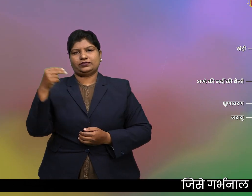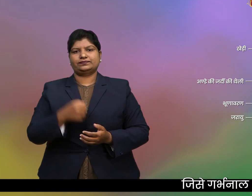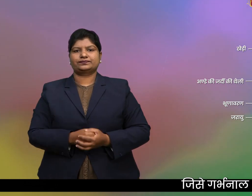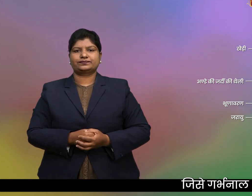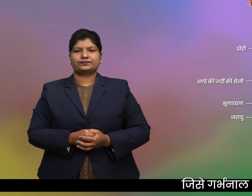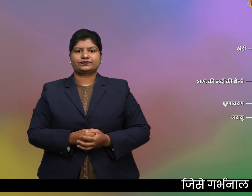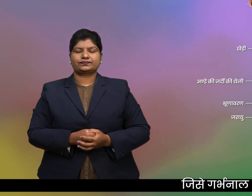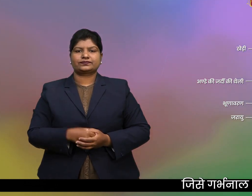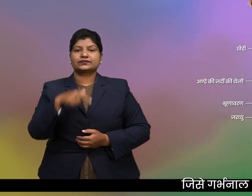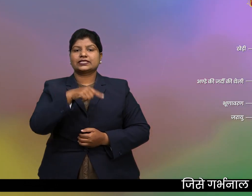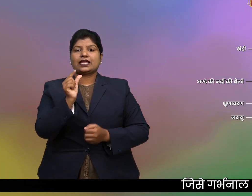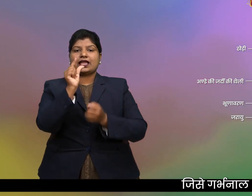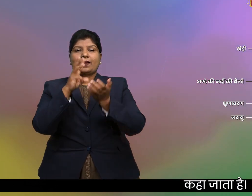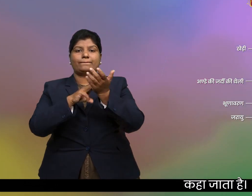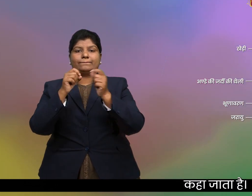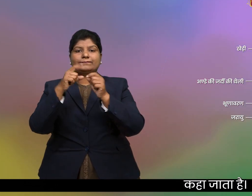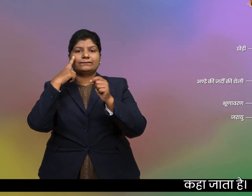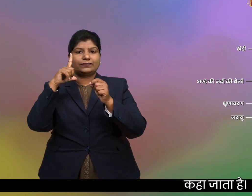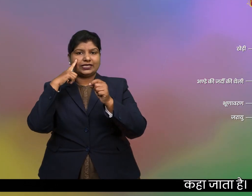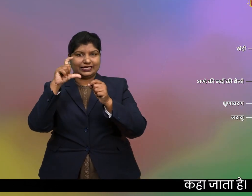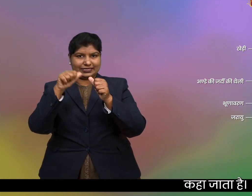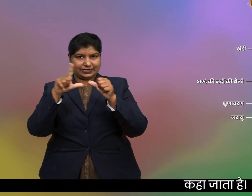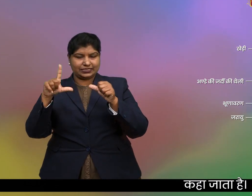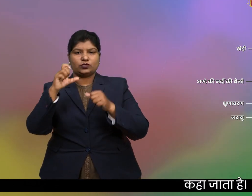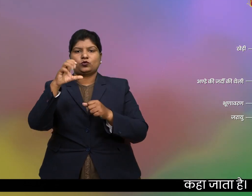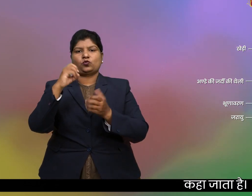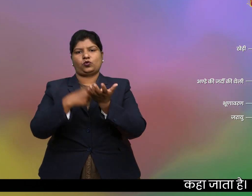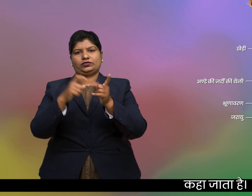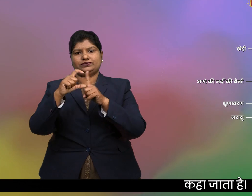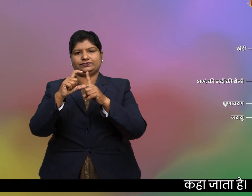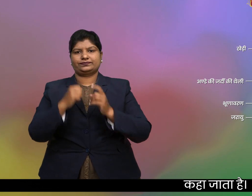जिसे गर्भनाल कहा जाता है।